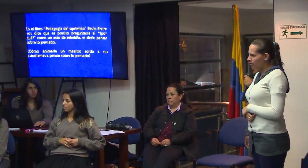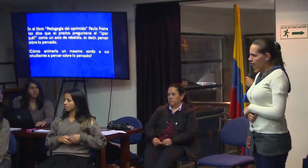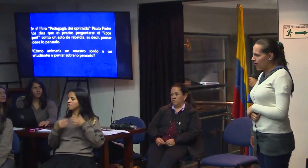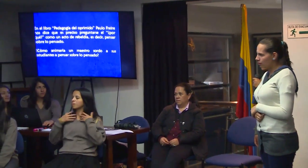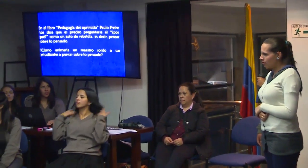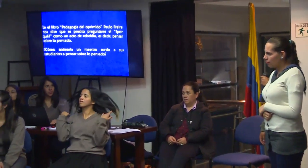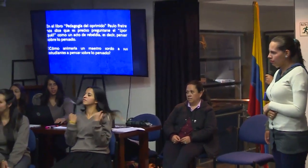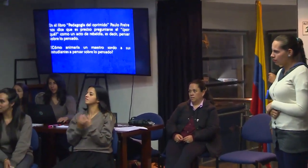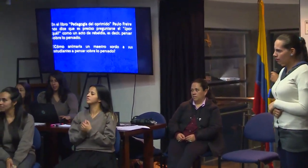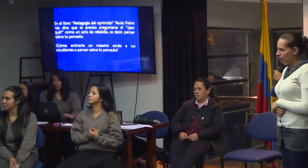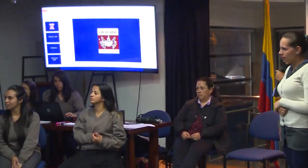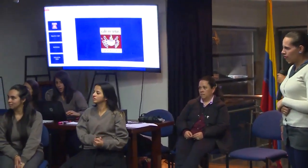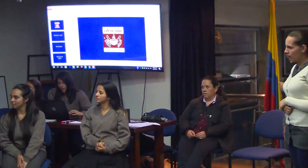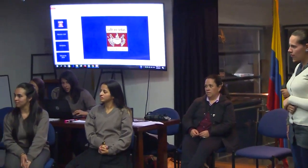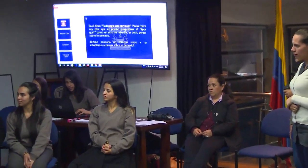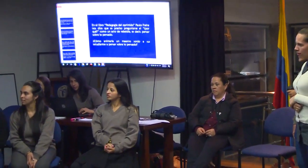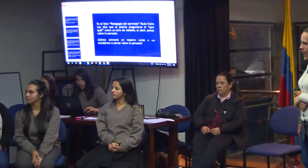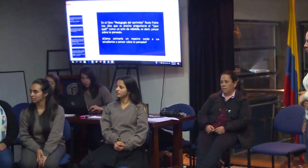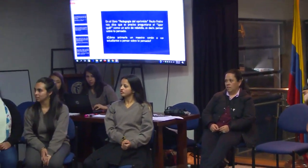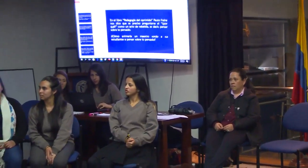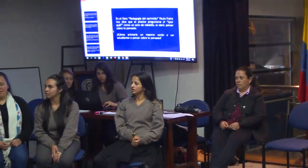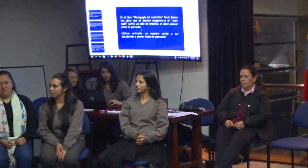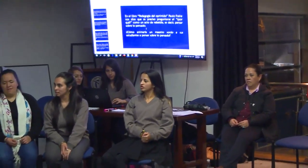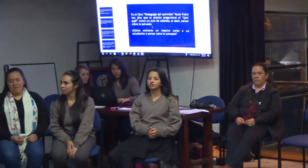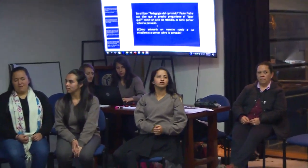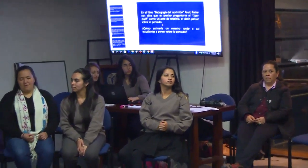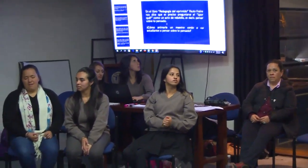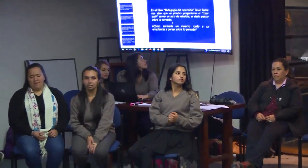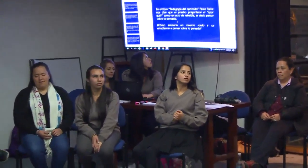Profe Omar, profe Camilo.